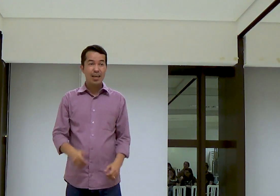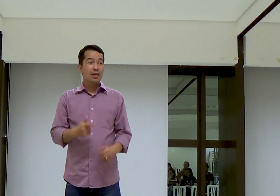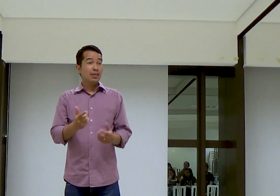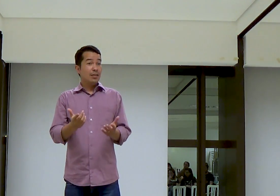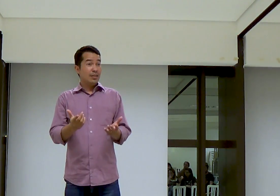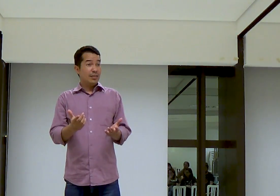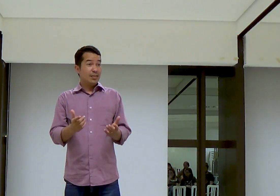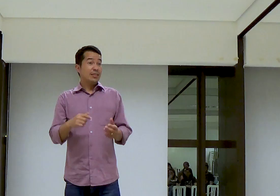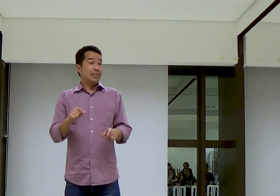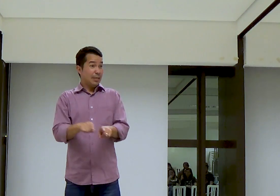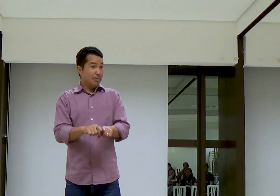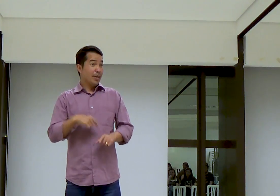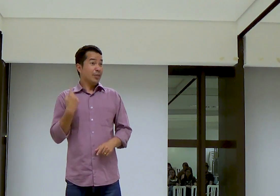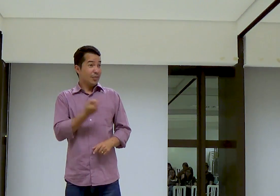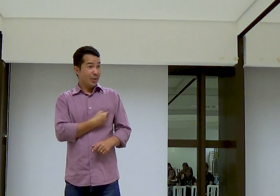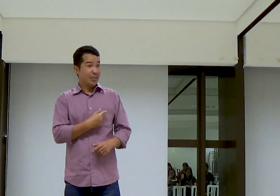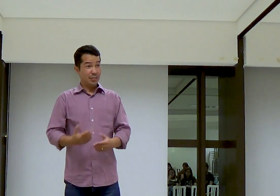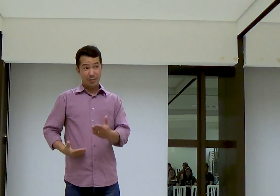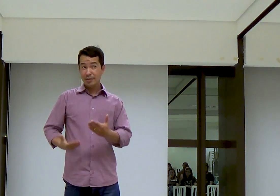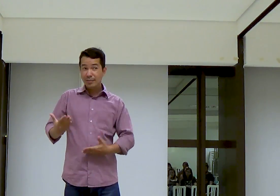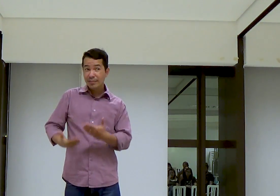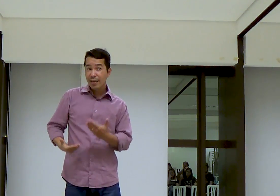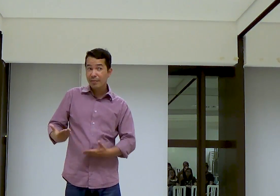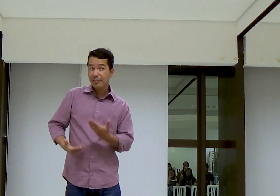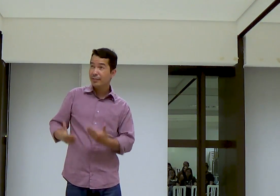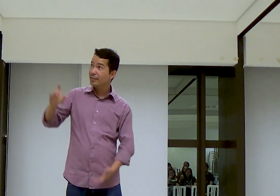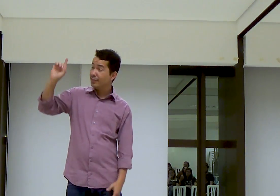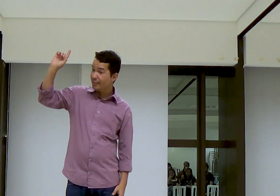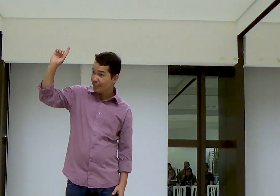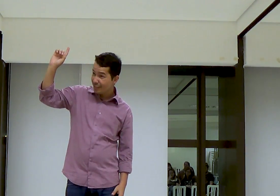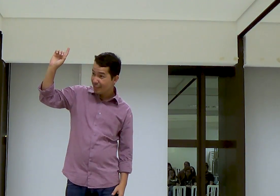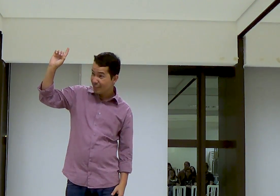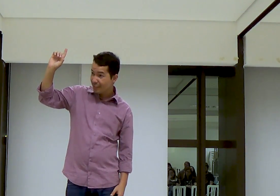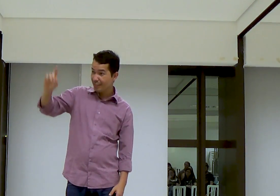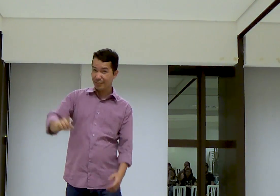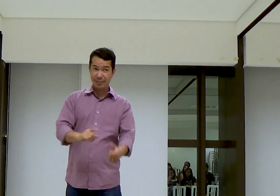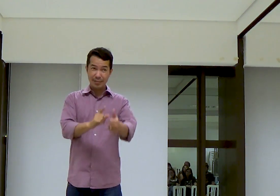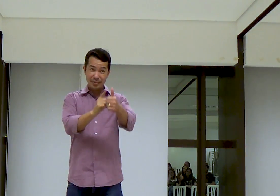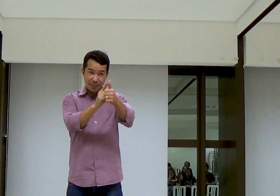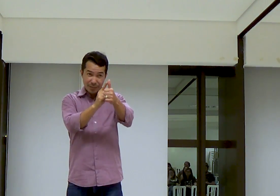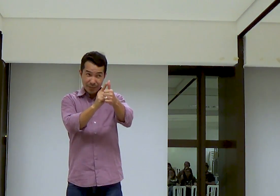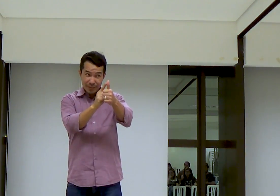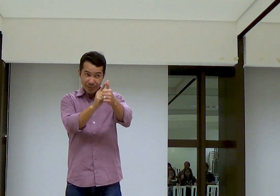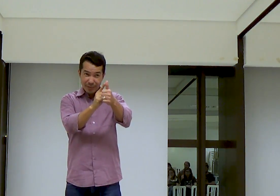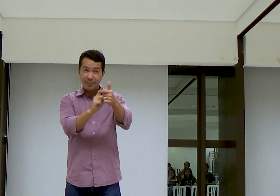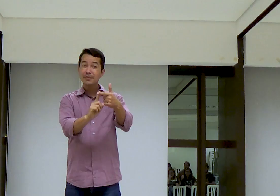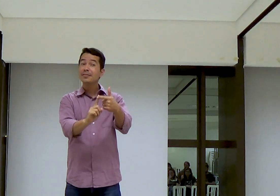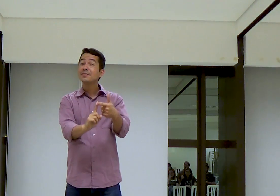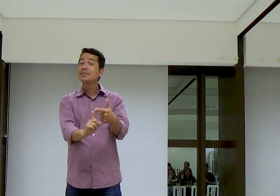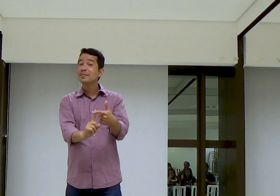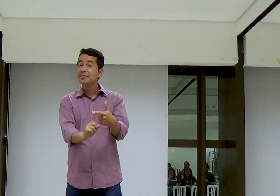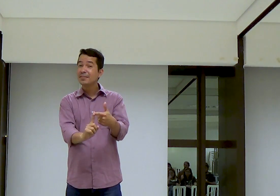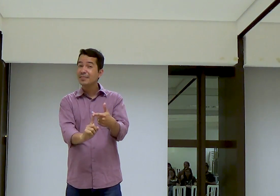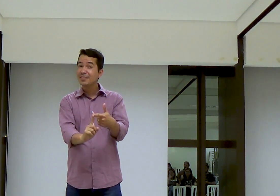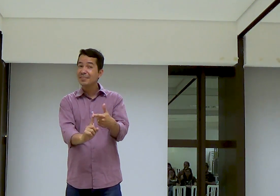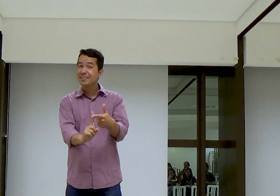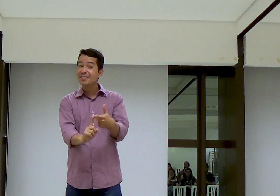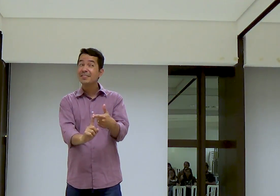verdade? Também nós somos servos de Deus. Primeiro, servos.